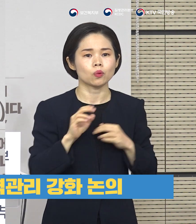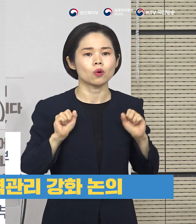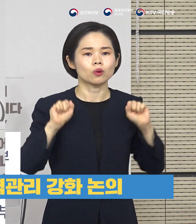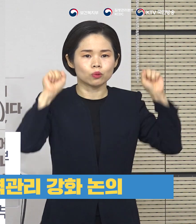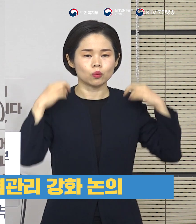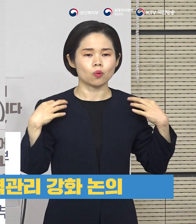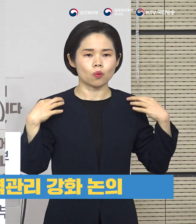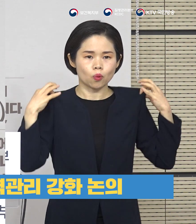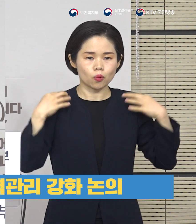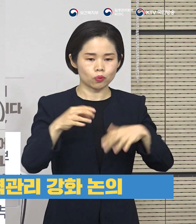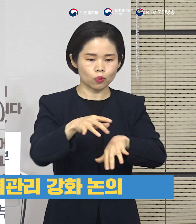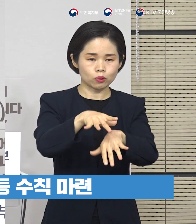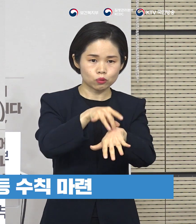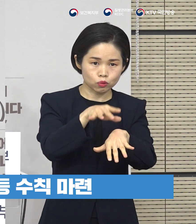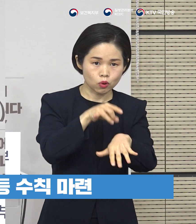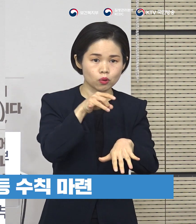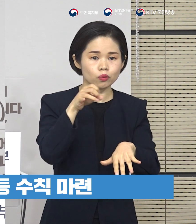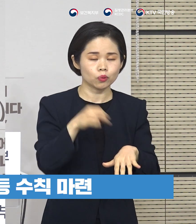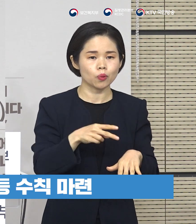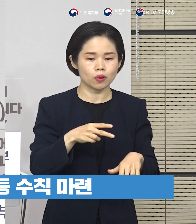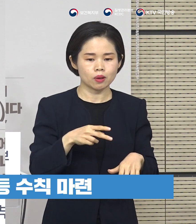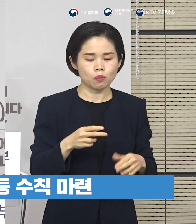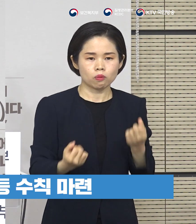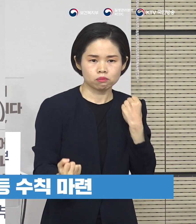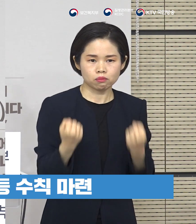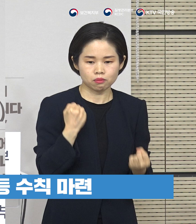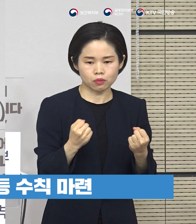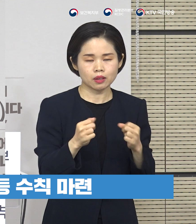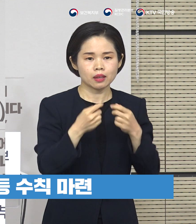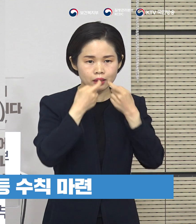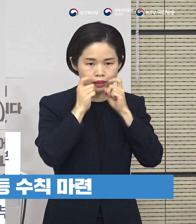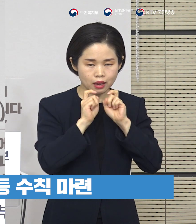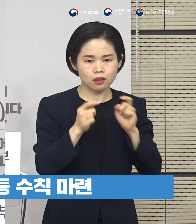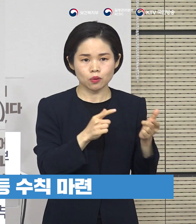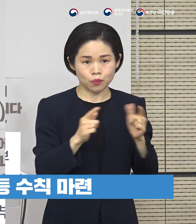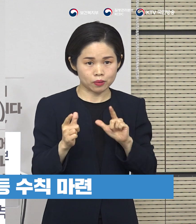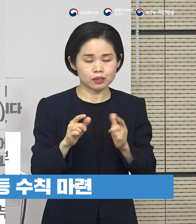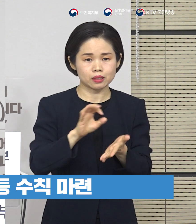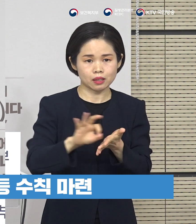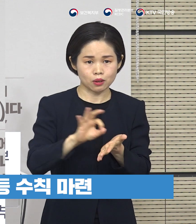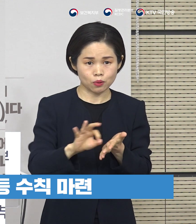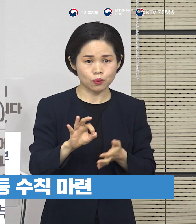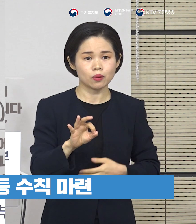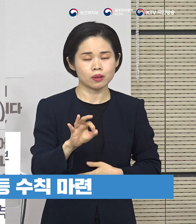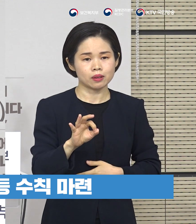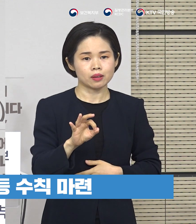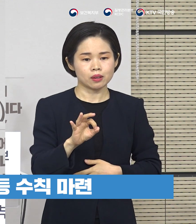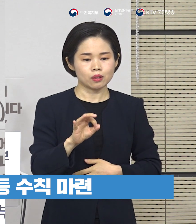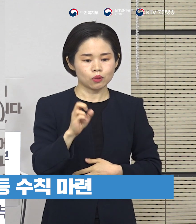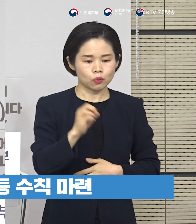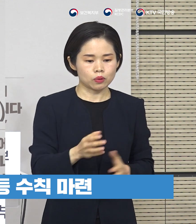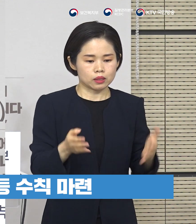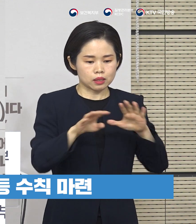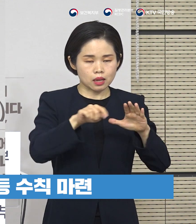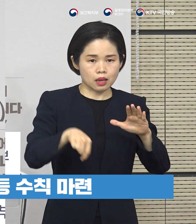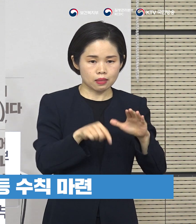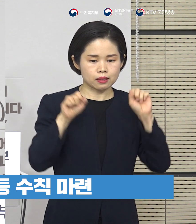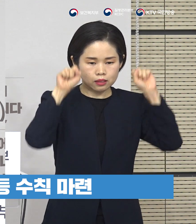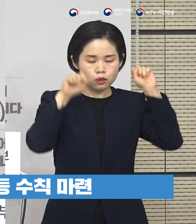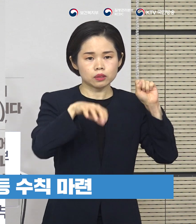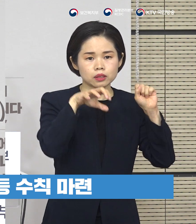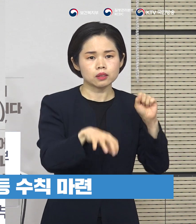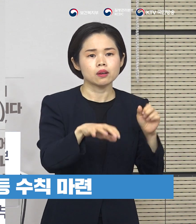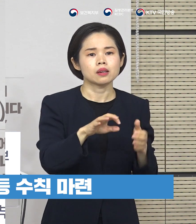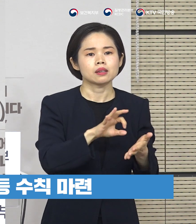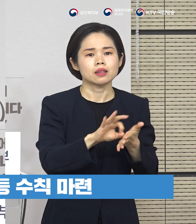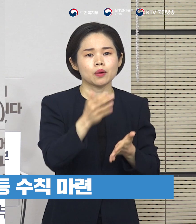시설을 이용할 경우 마스크를 착용토록 하고 운동복, 수건, 휴대용 운동기구 등은 개인 물품을